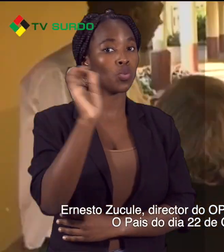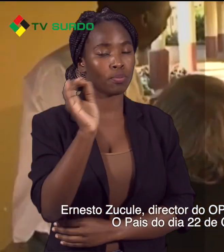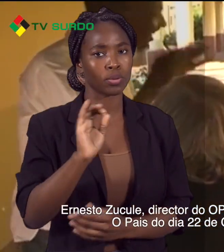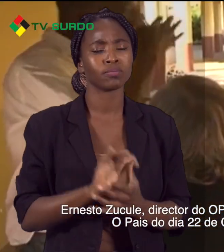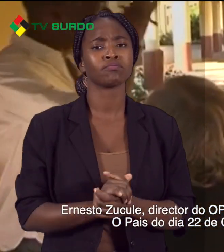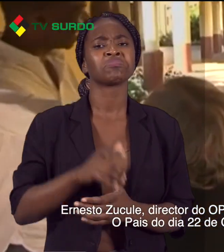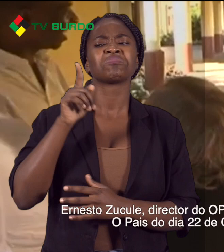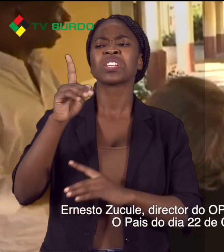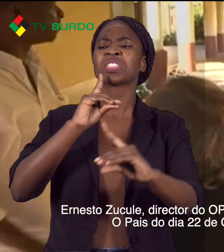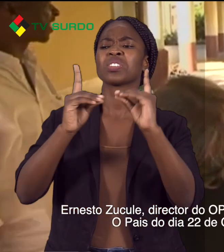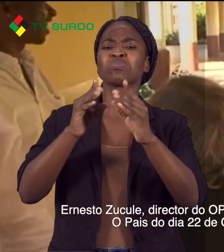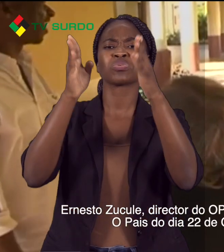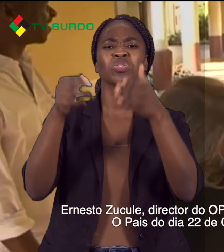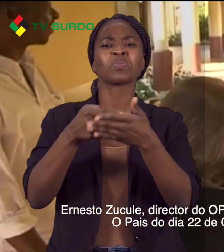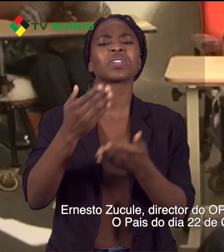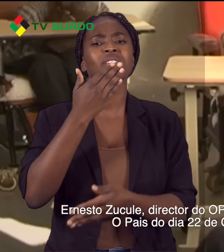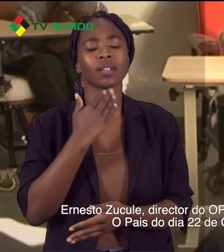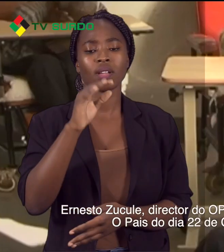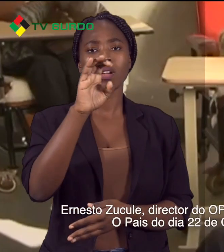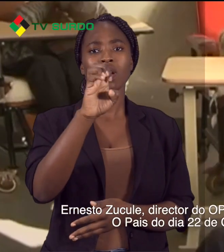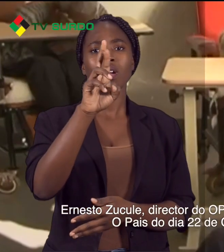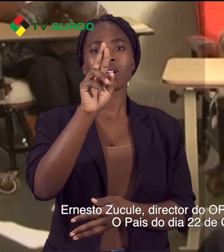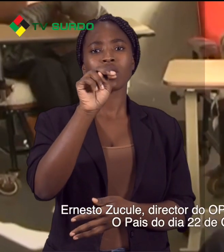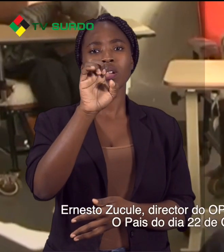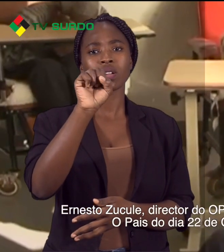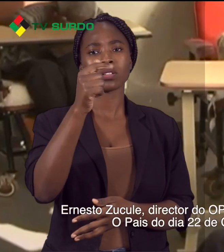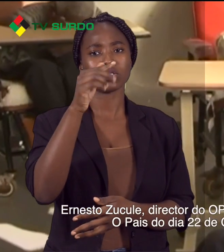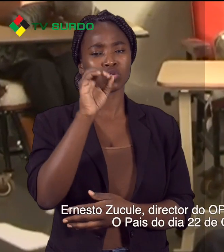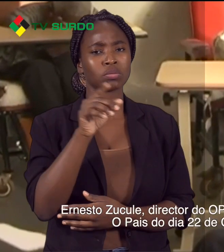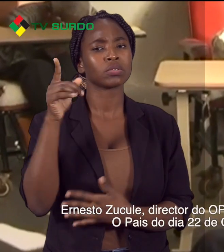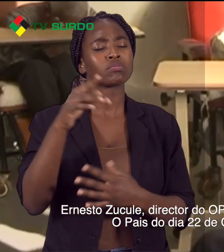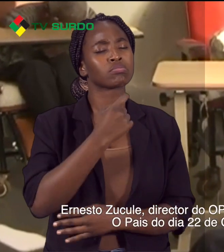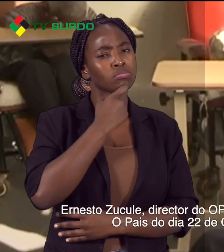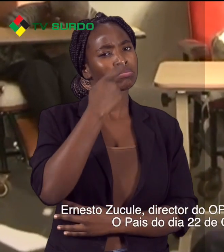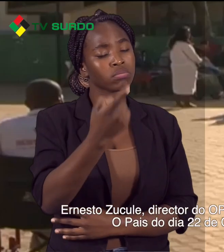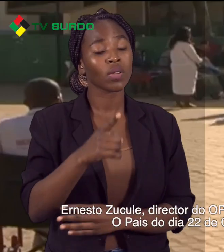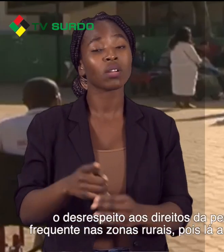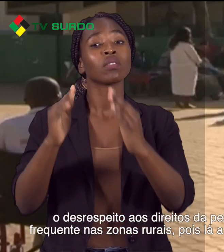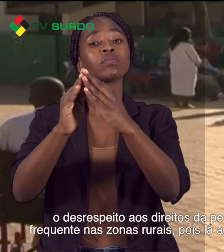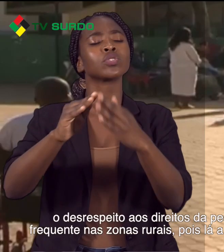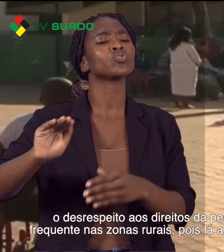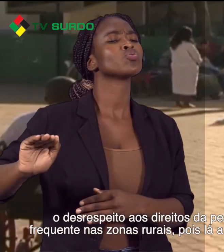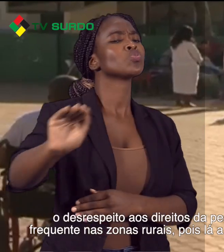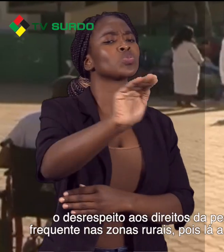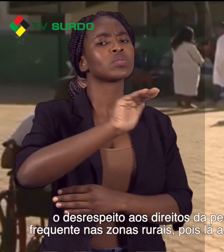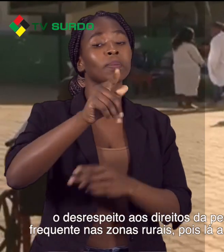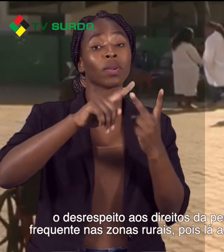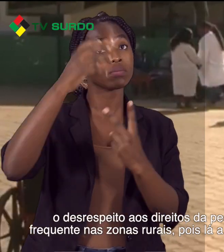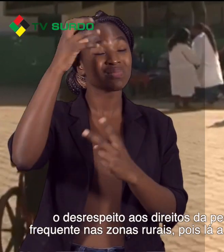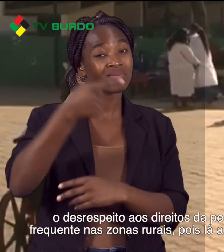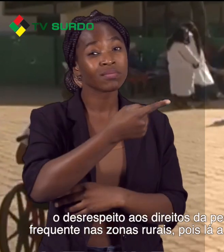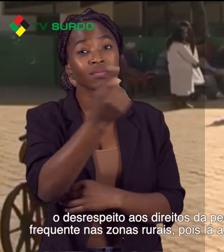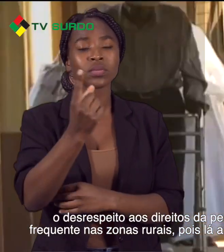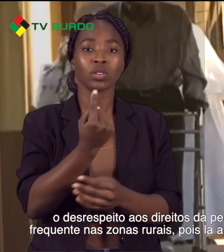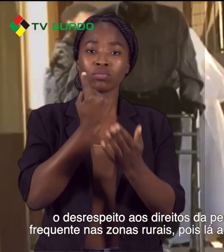diretor do OPI, em declarações ao jornal O País, no dia 22 de outubro, disse que o desrespeito aos